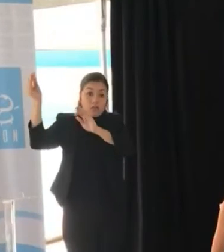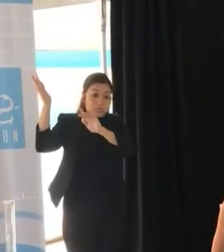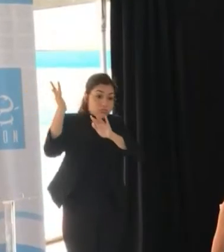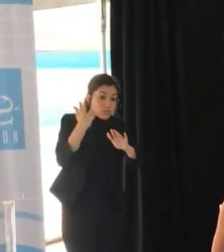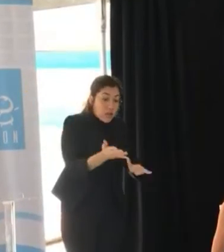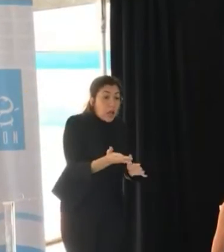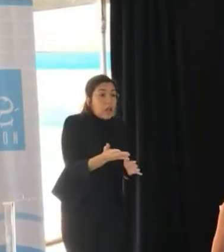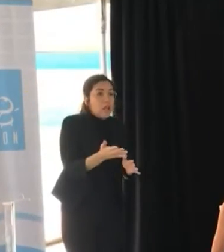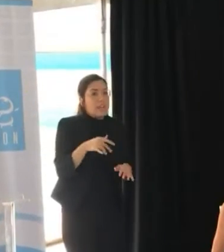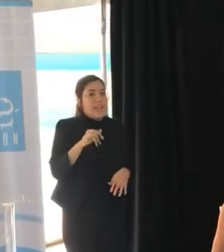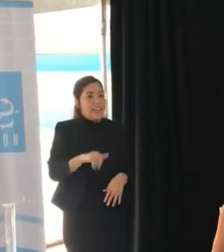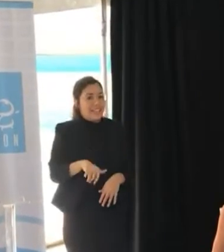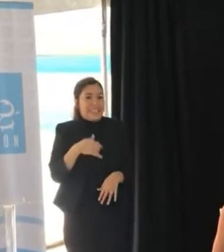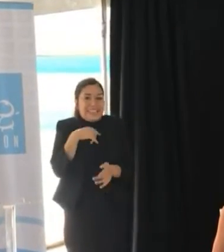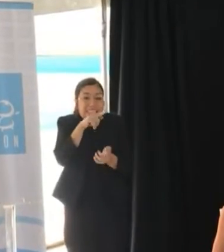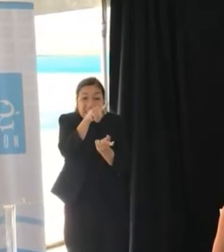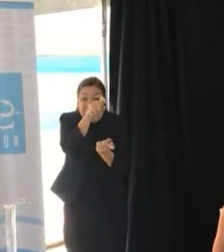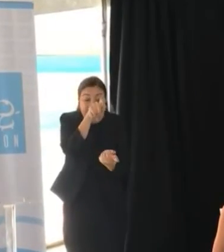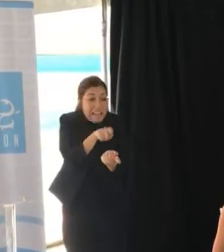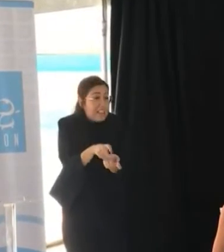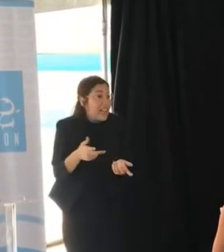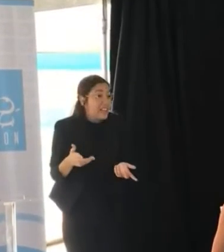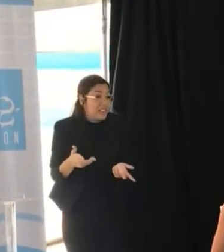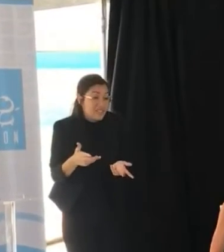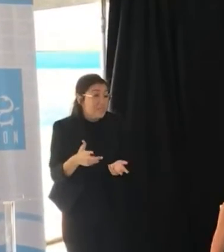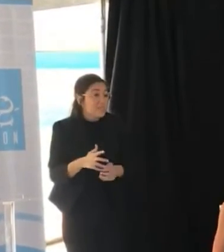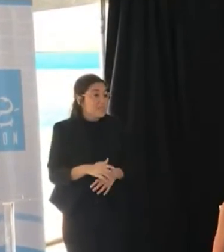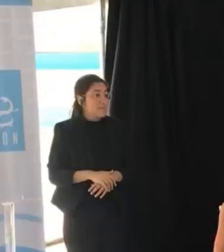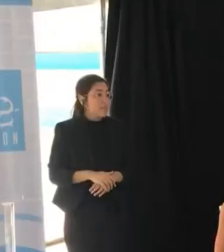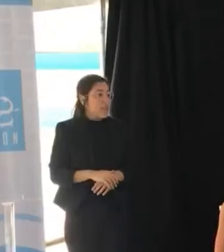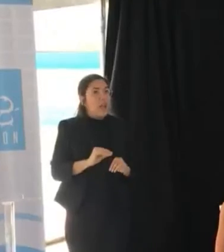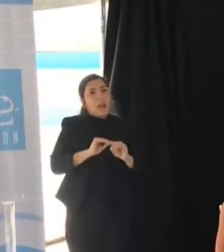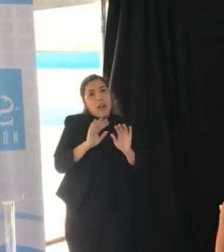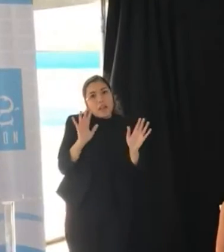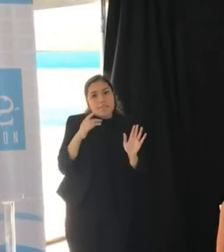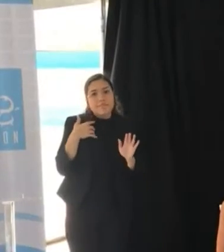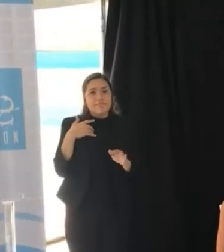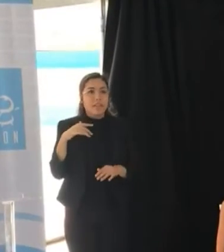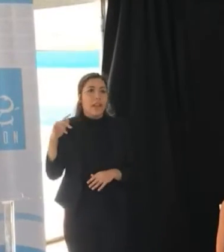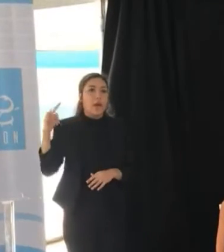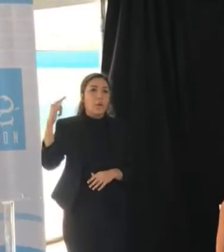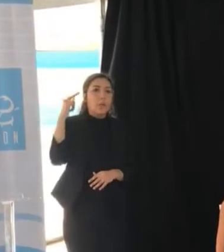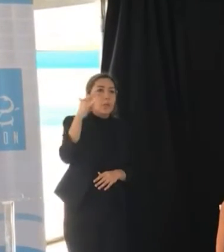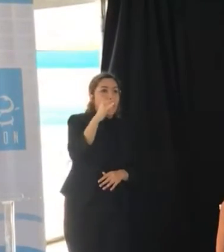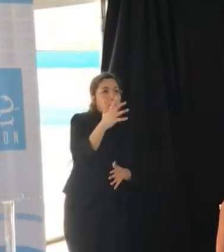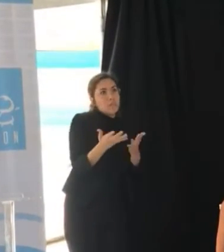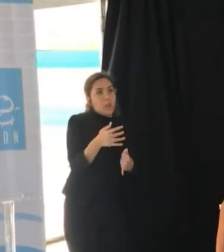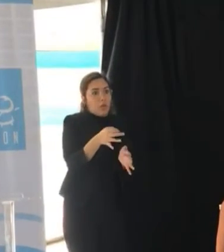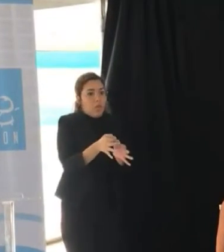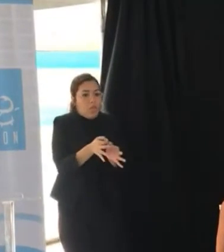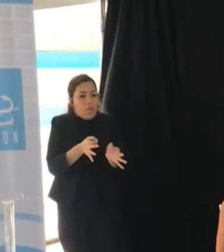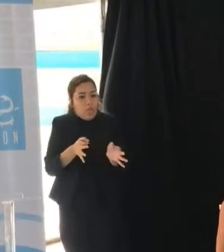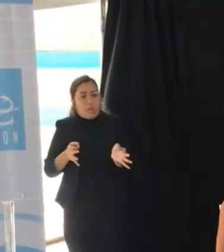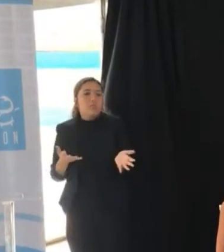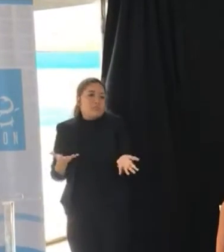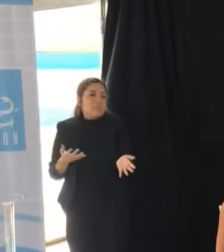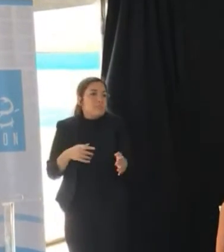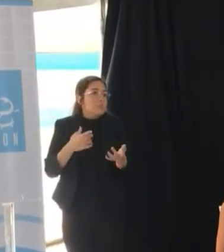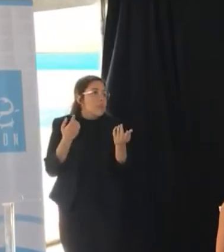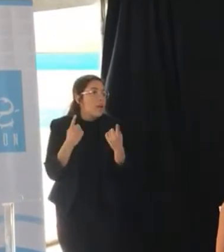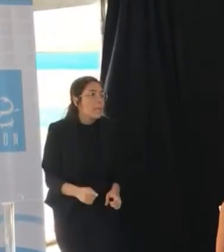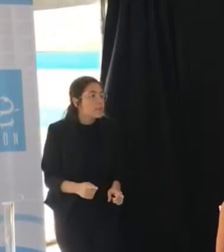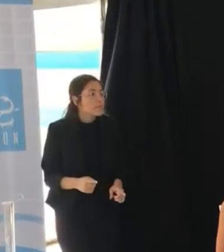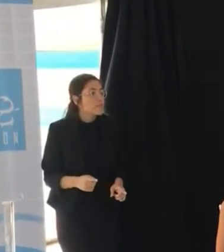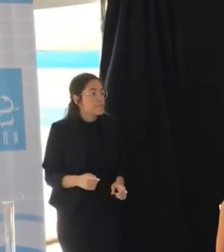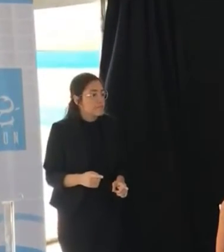porque vienen en avión, ¿verdad? Estamos en una isla y eso puede ocurrir. En esta semana pues han pasado varias cosas,